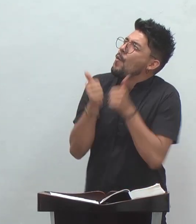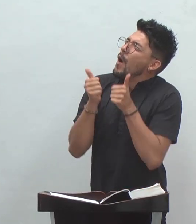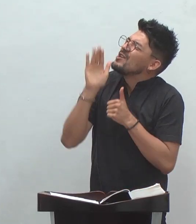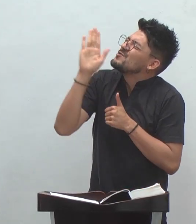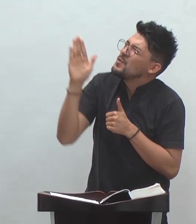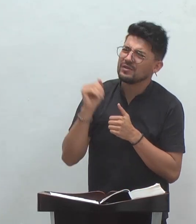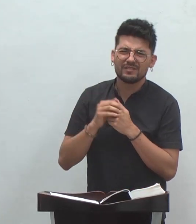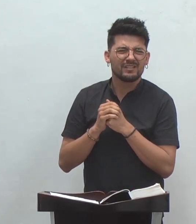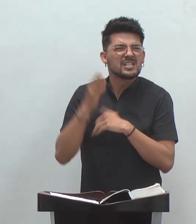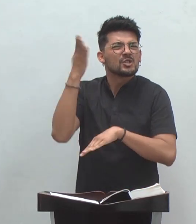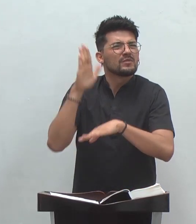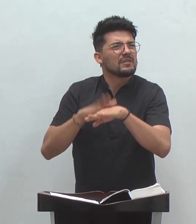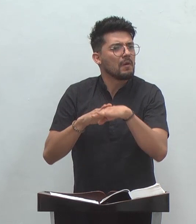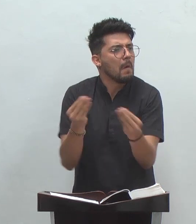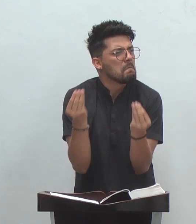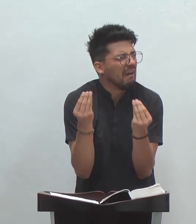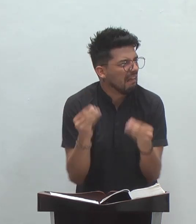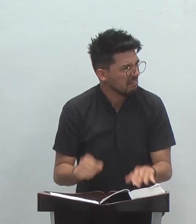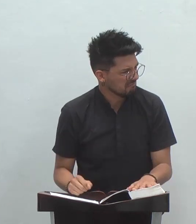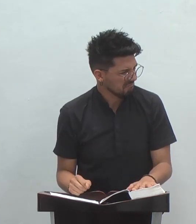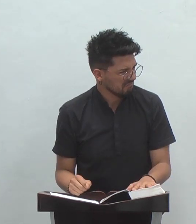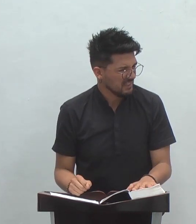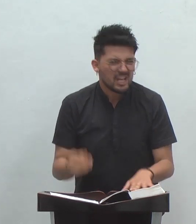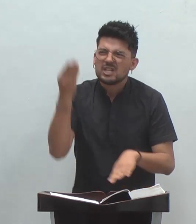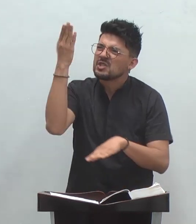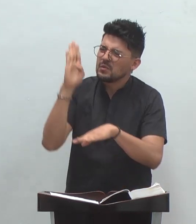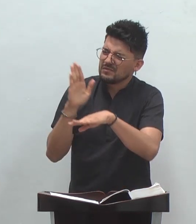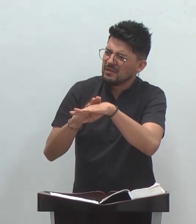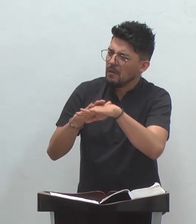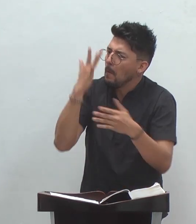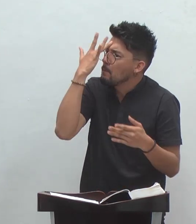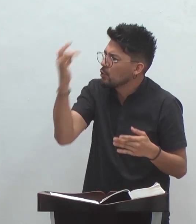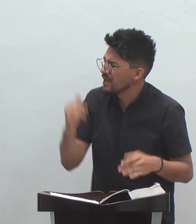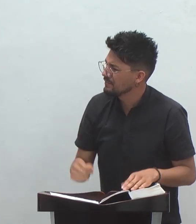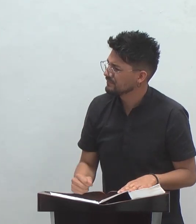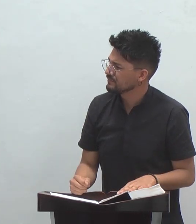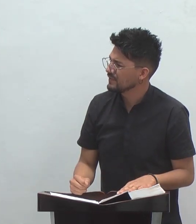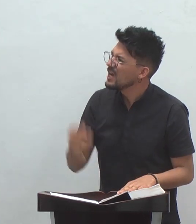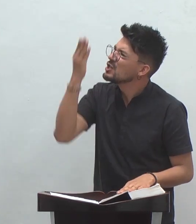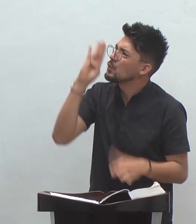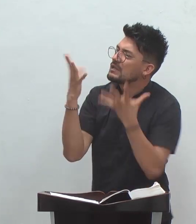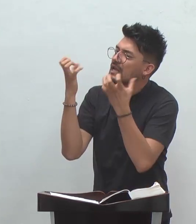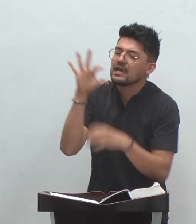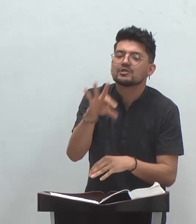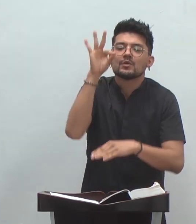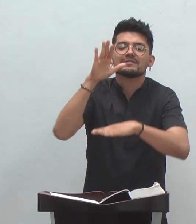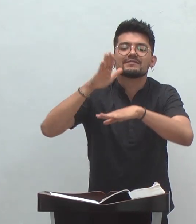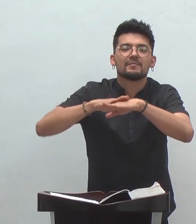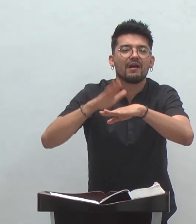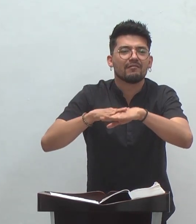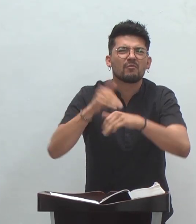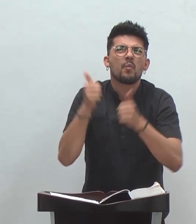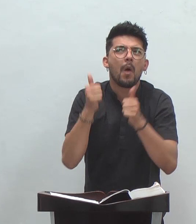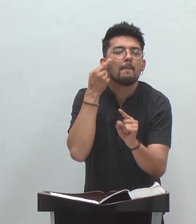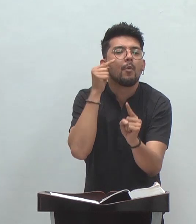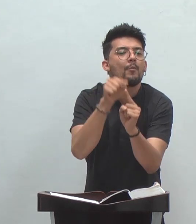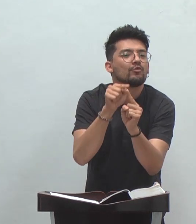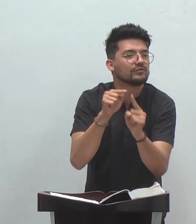Dios es el Dios. ¿Y para qué llama a Dios? ¿Por qué nos llama a Dios? Dios quiere escogernos con